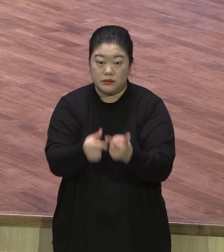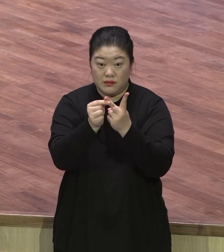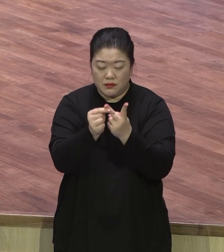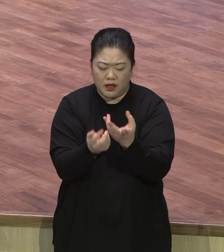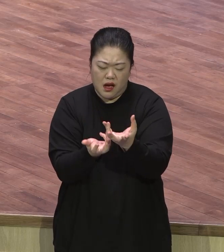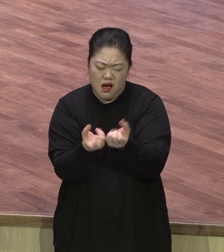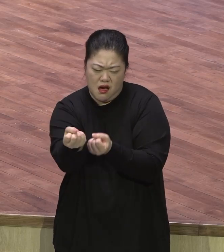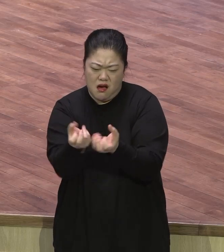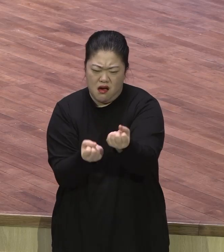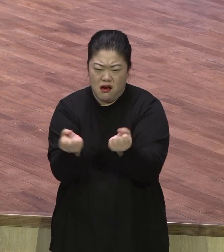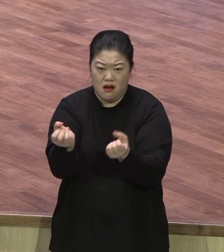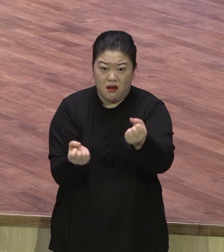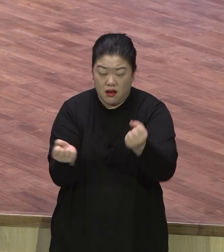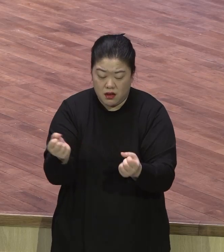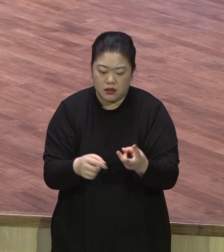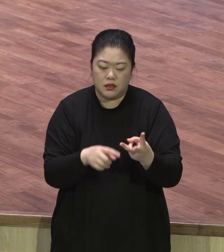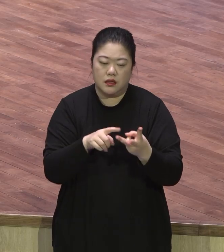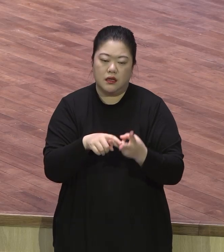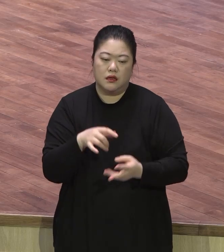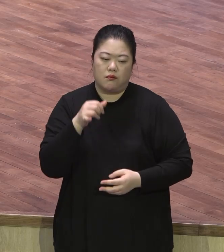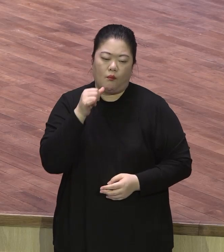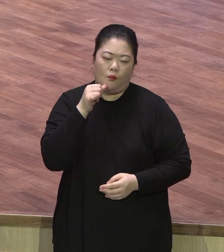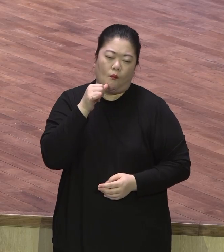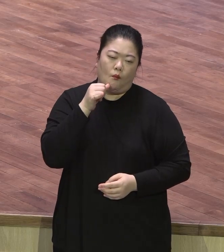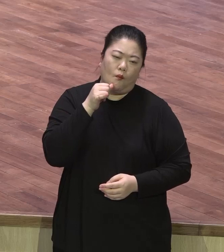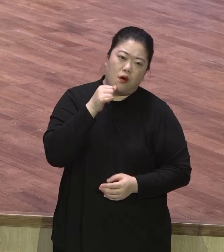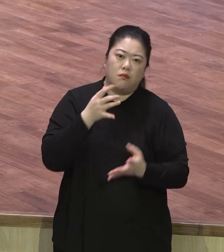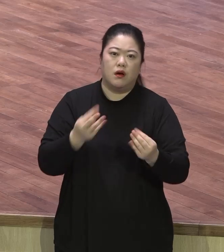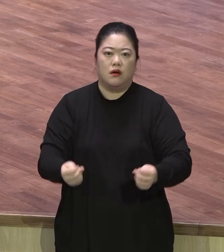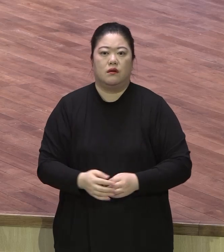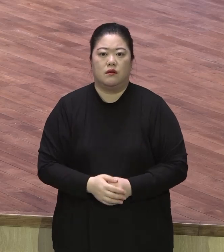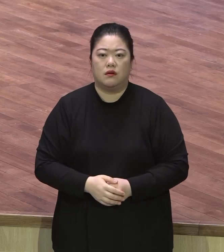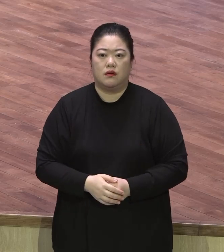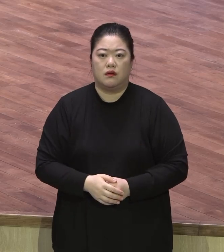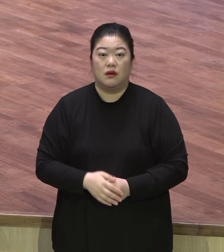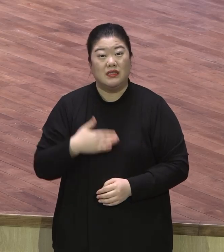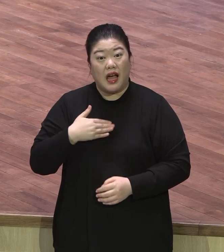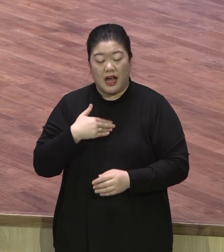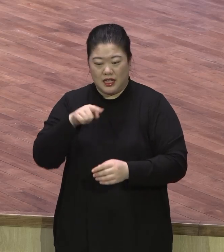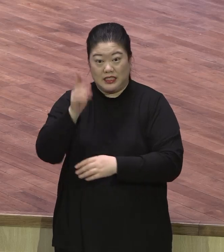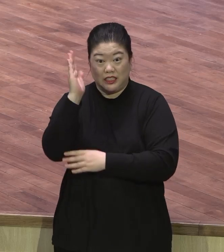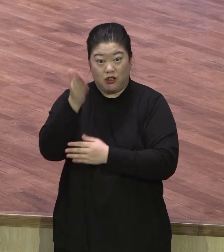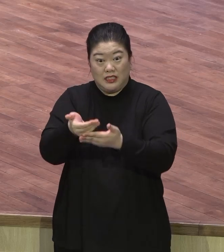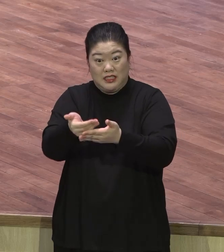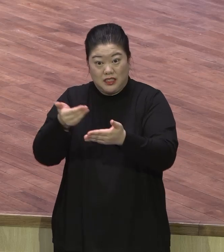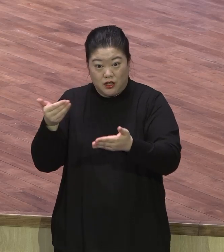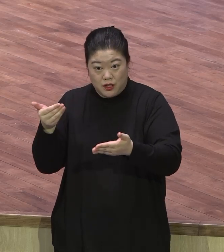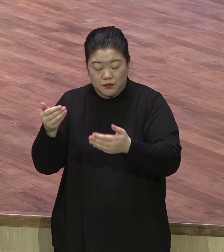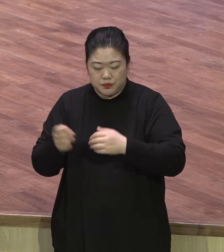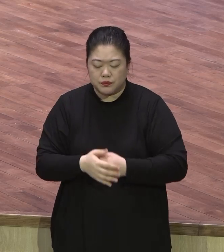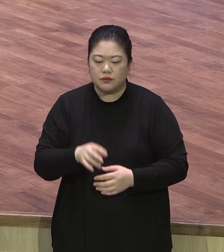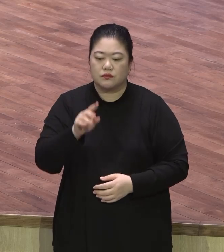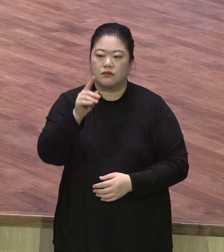이게 다 빠졌어요 지금 조금 전에 뉴스 보니까 또 어느 또 가수 하나가